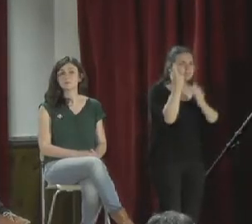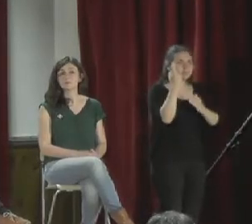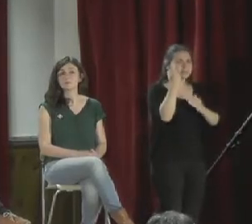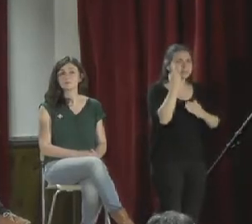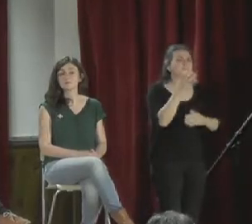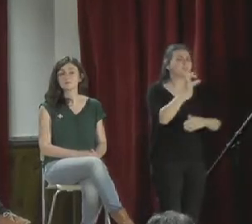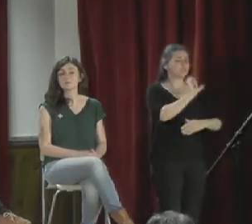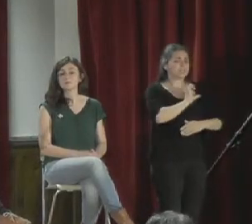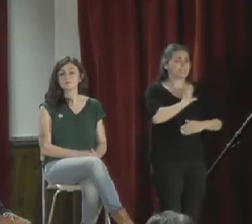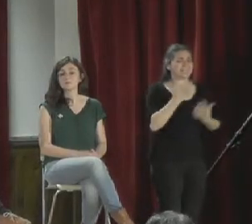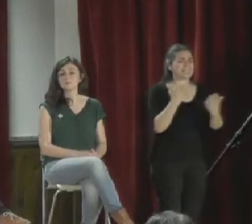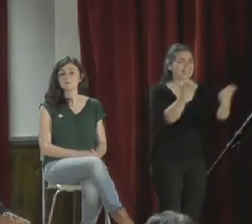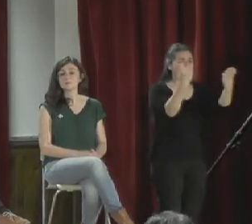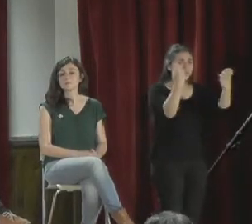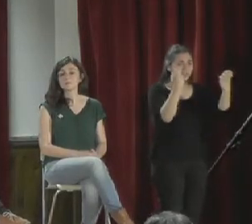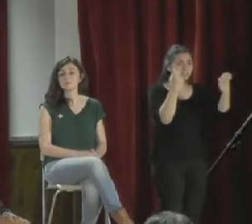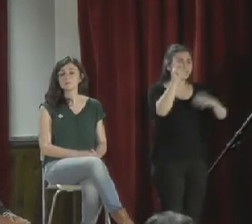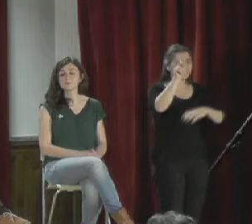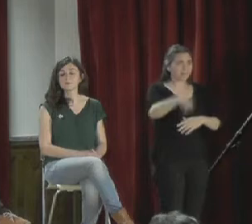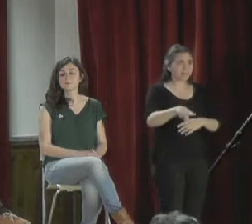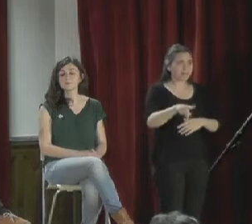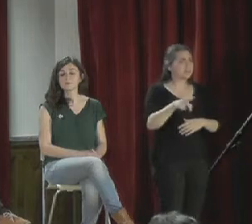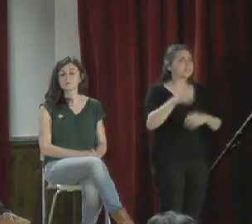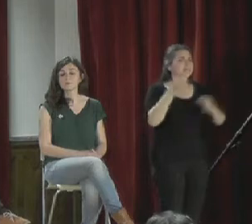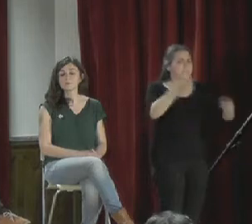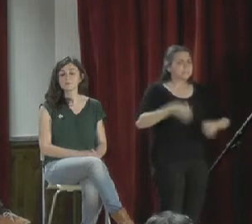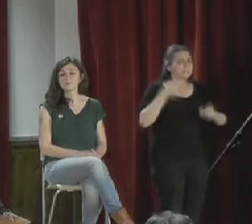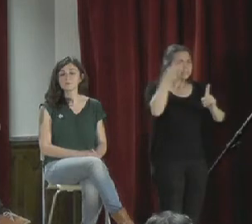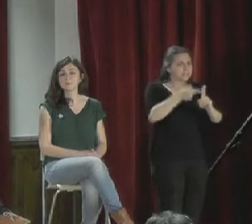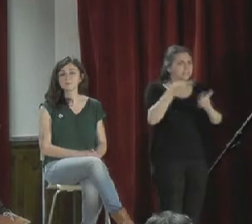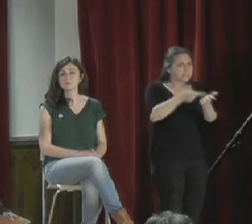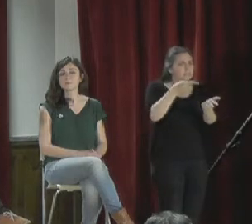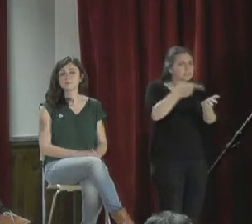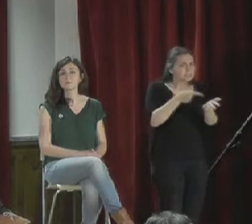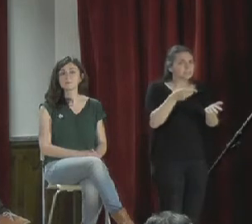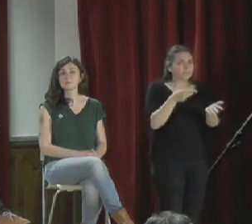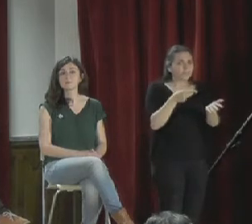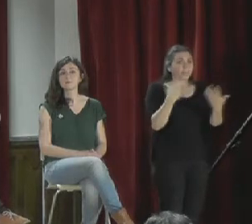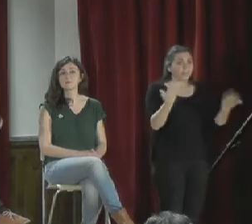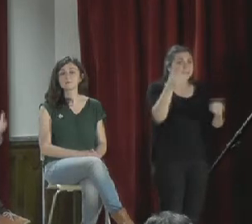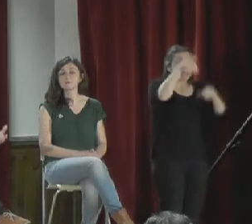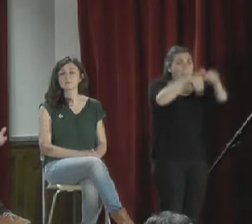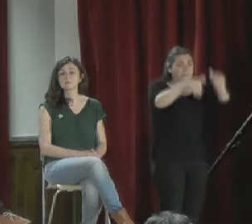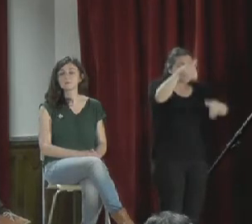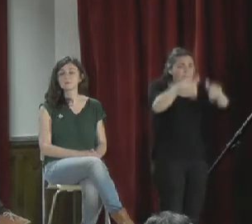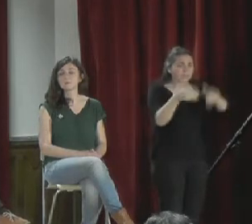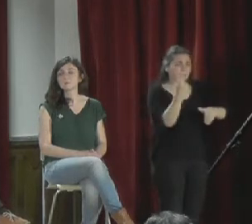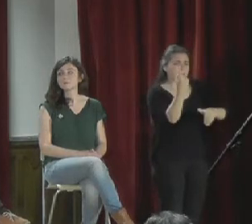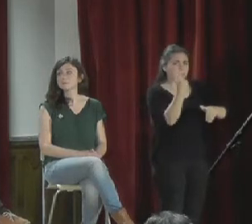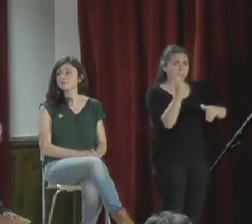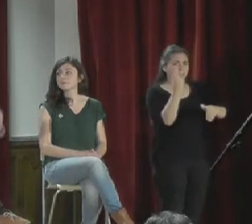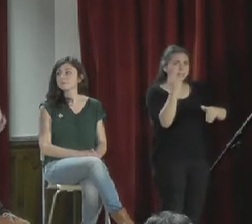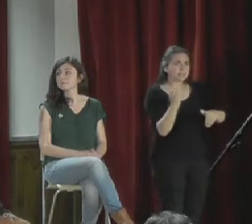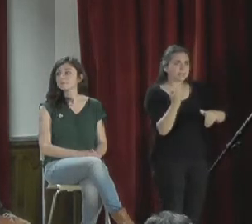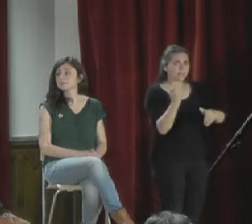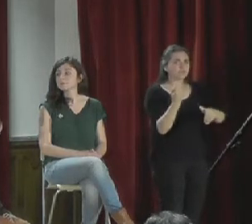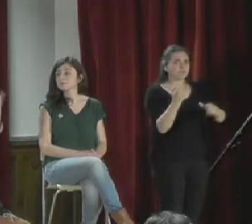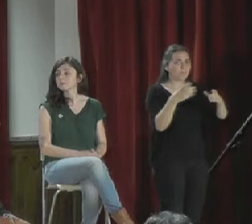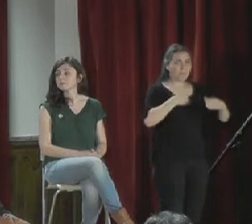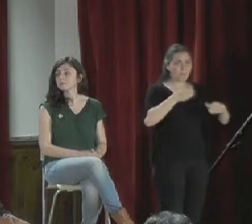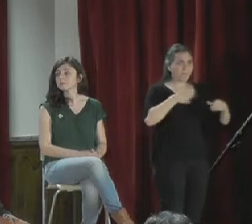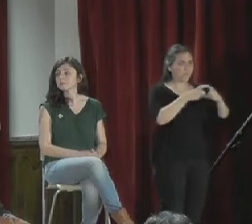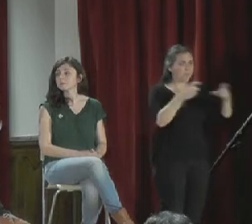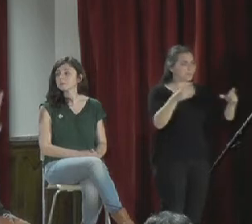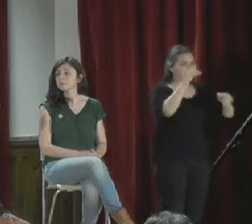Senado. Pedíronnos que fixeramos fincapé neso. O Senado é unha cámara que tamén temos que votar. Precisamos empregar ambas as dúas papeletas para que o deixen